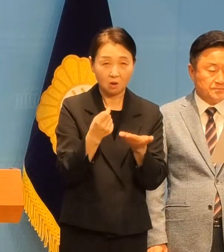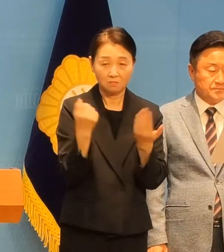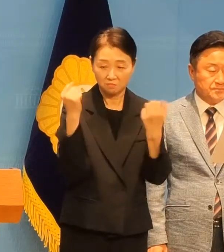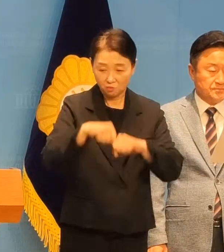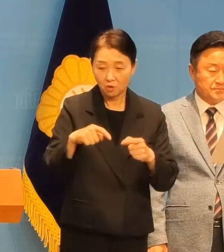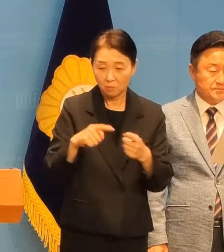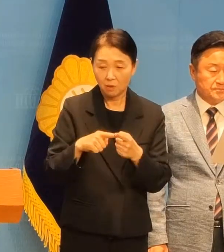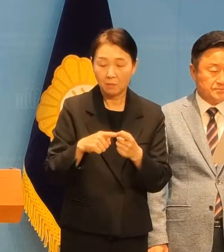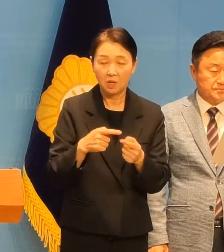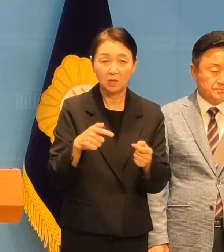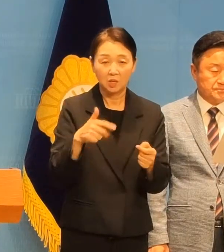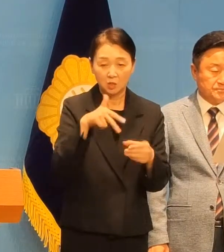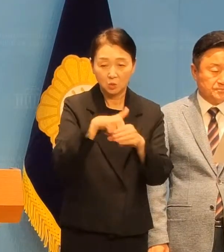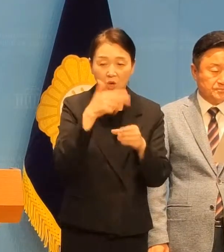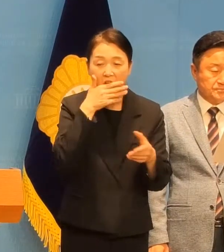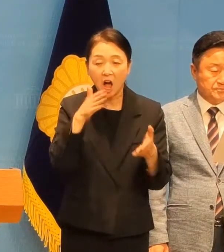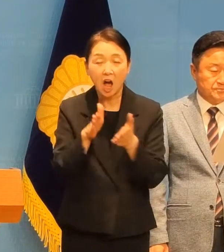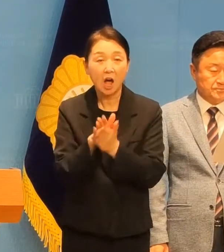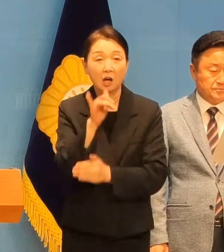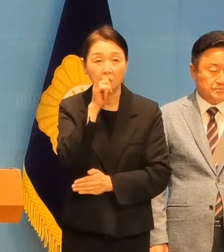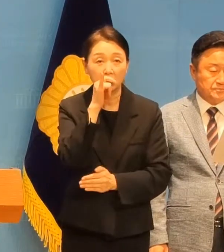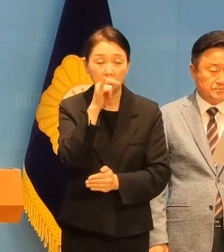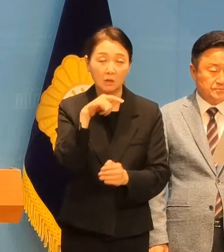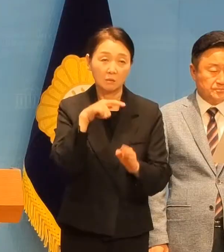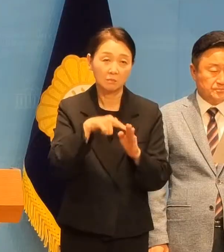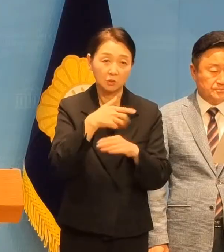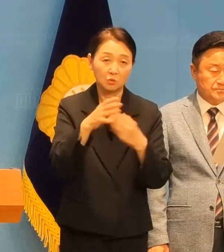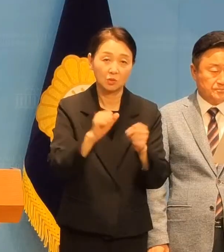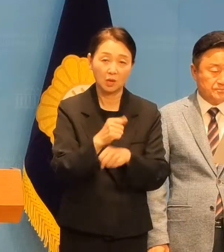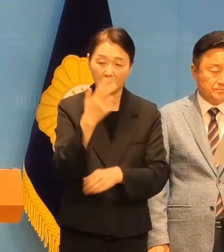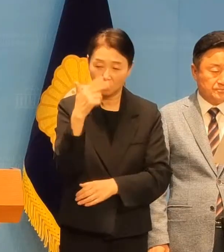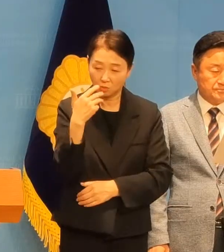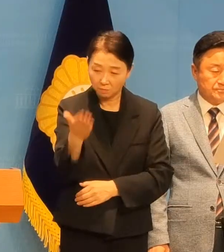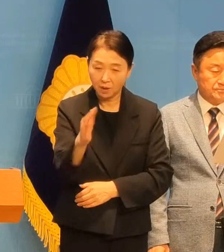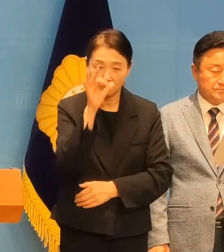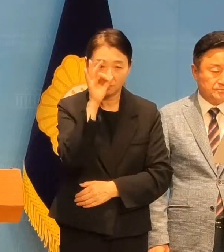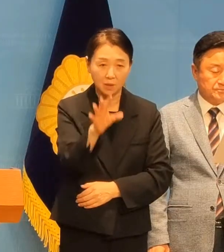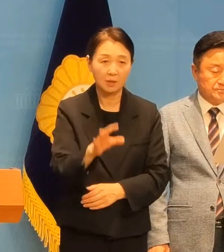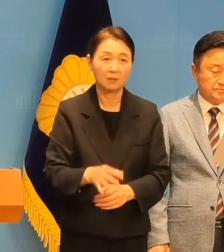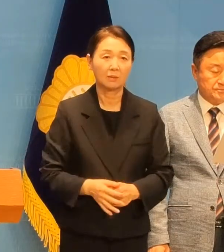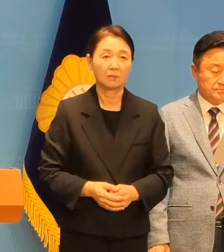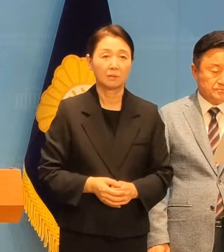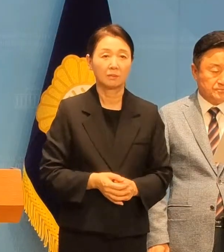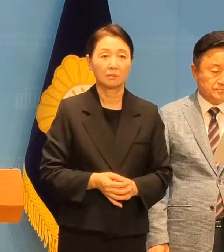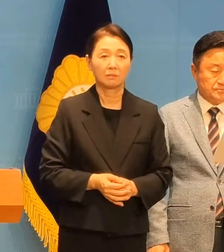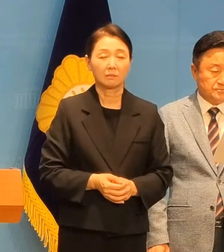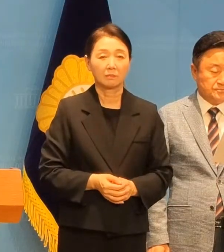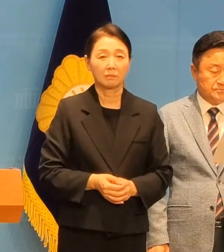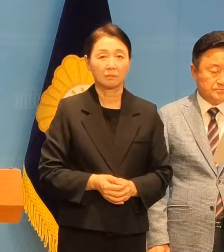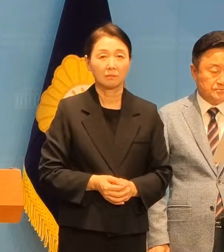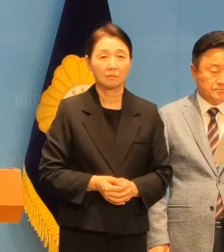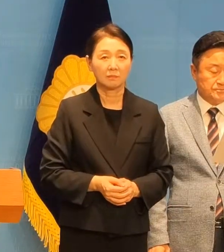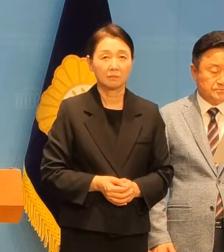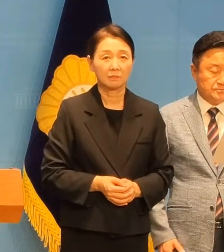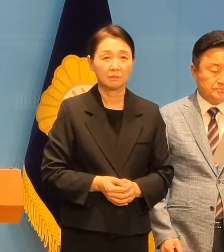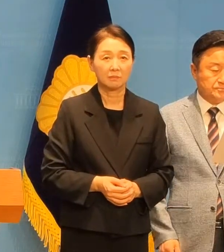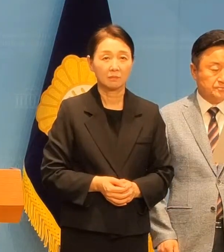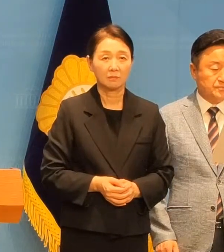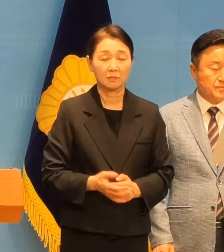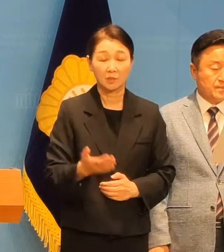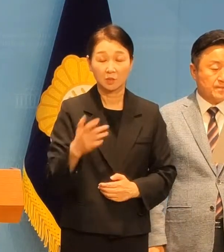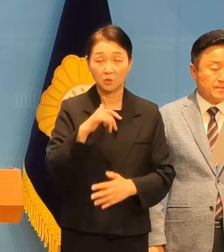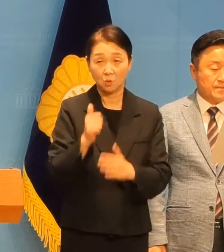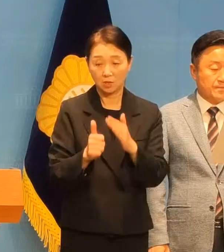유착은 민주사회가 결코 용인할 수 없는 중대범죄이기 때문입니다. 전직